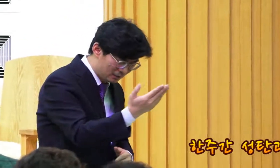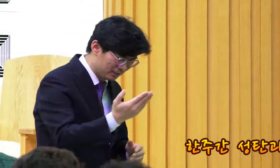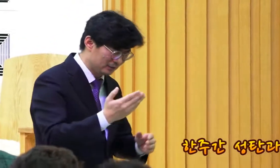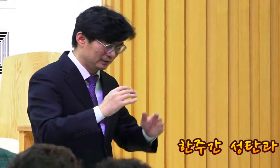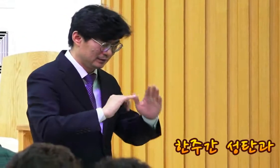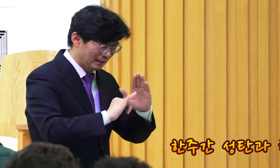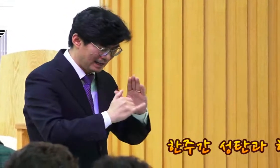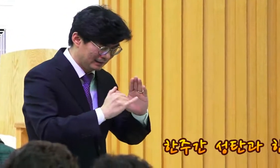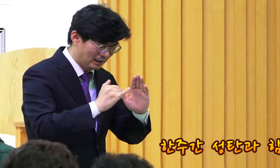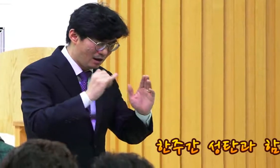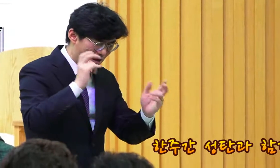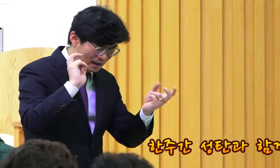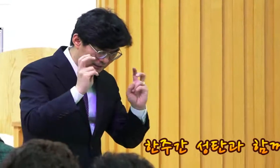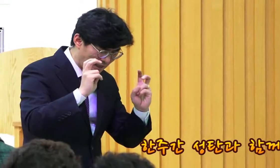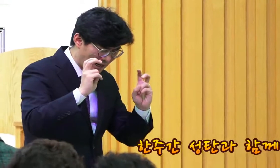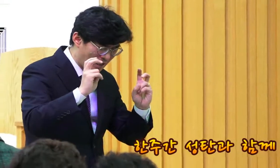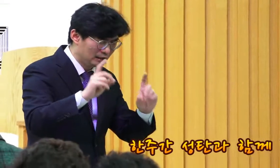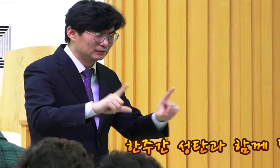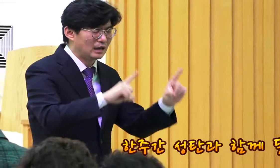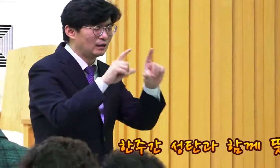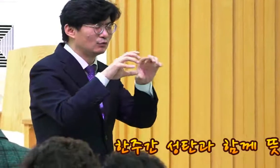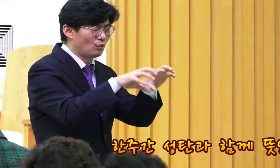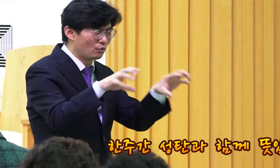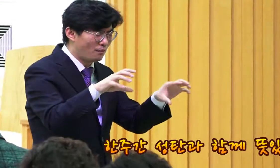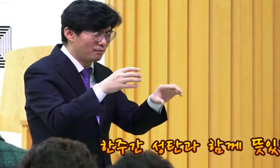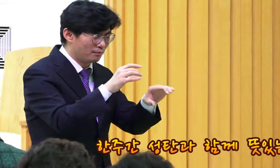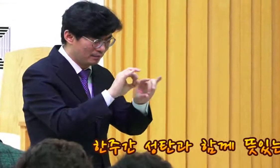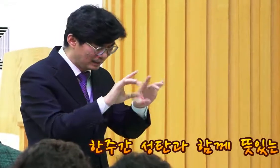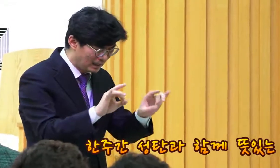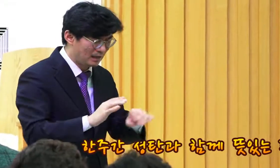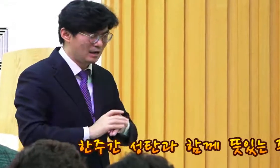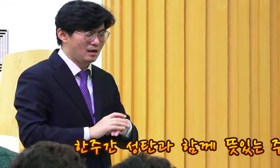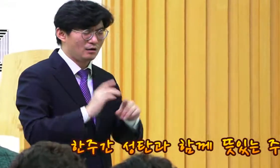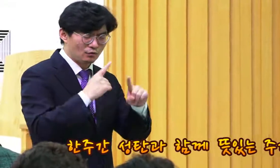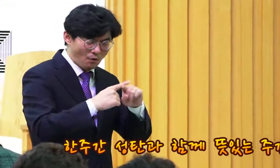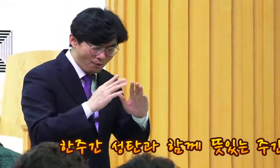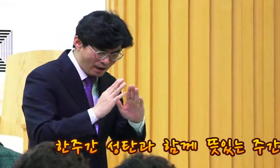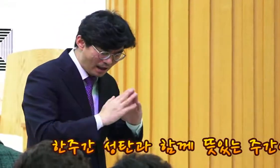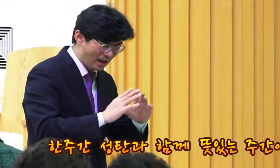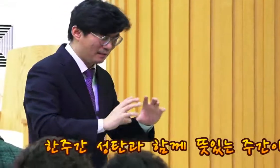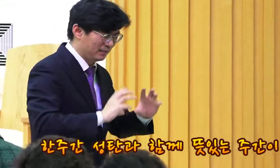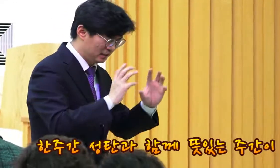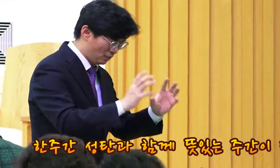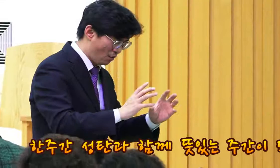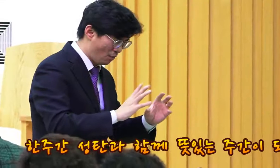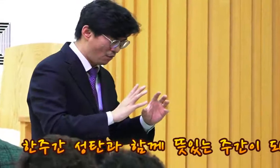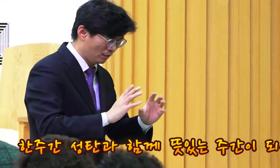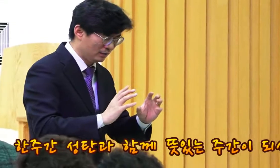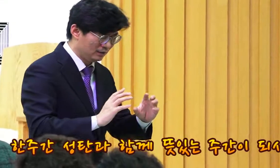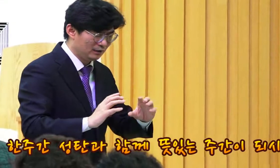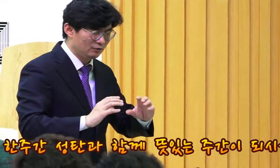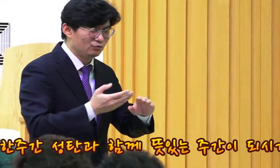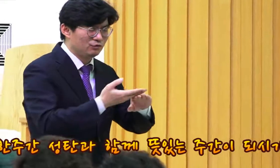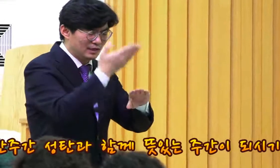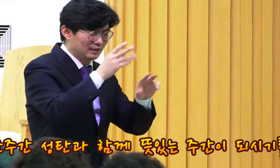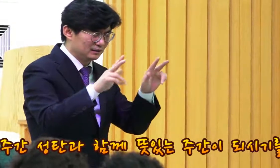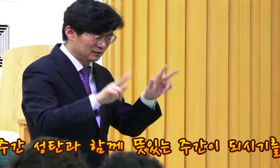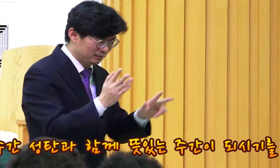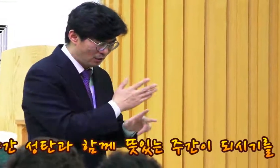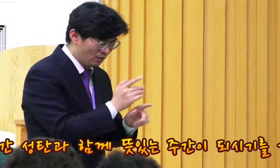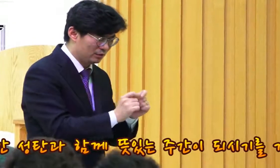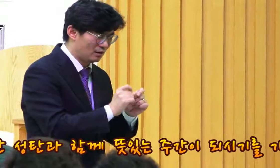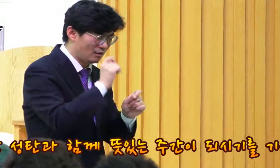직장과 모든 삶의 터전과 이 땅의 교회들과 이 나라 민족과 세계 열방 위에 지금부터